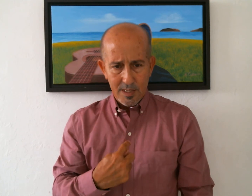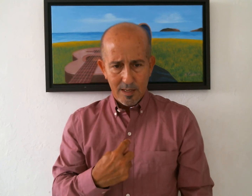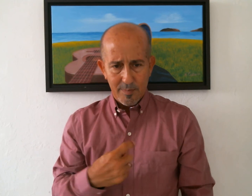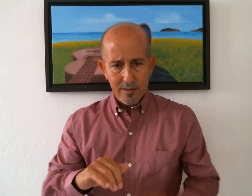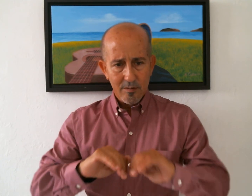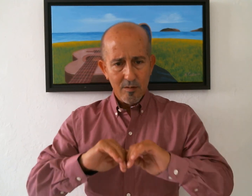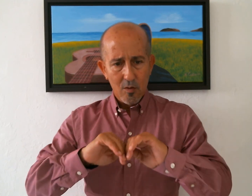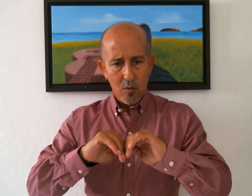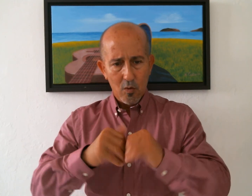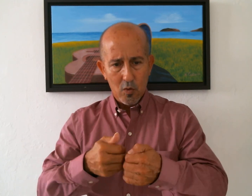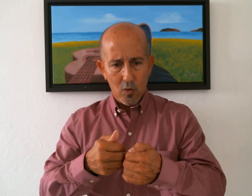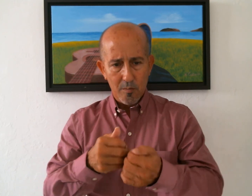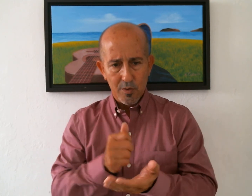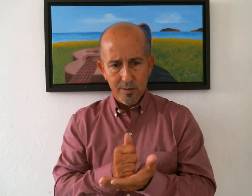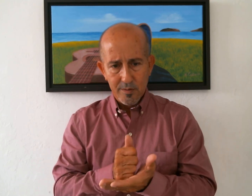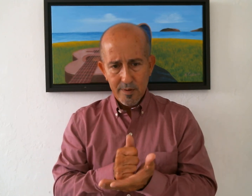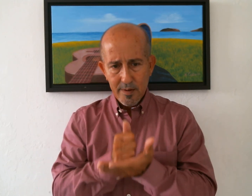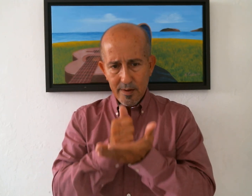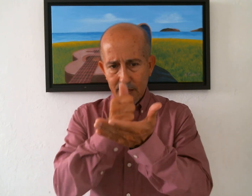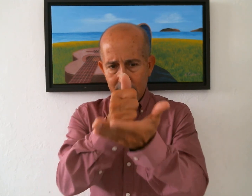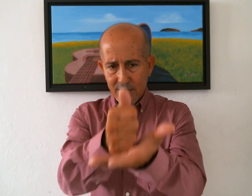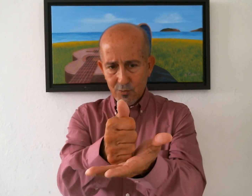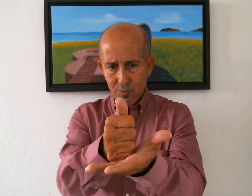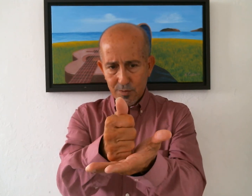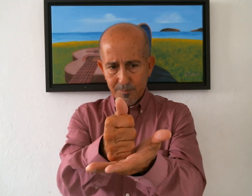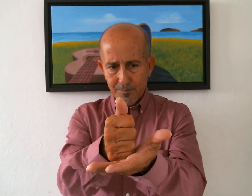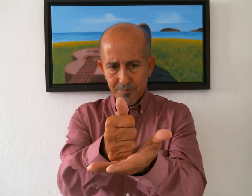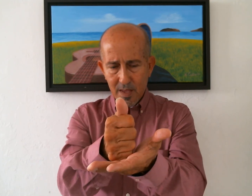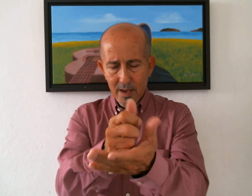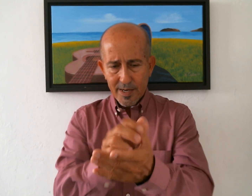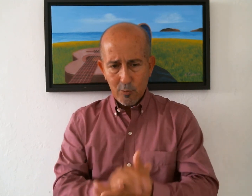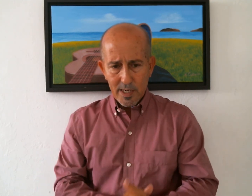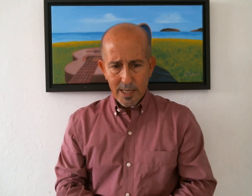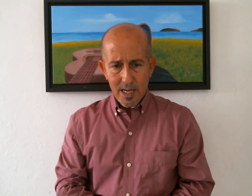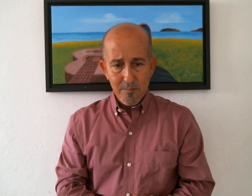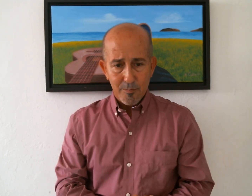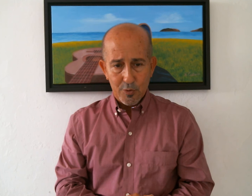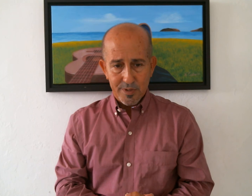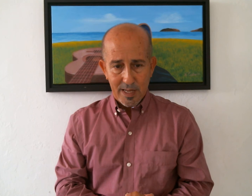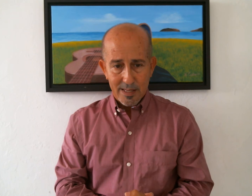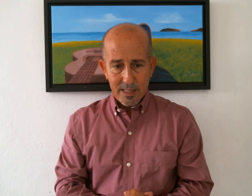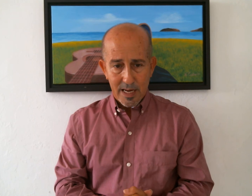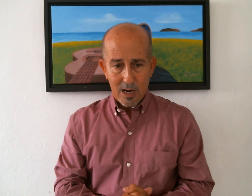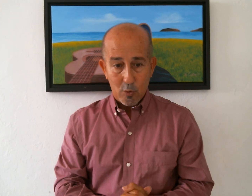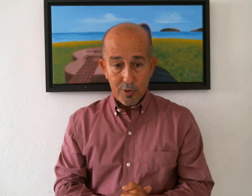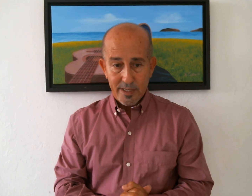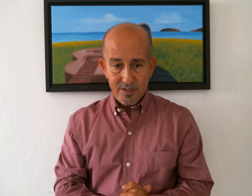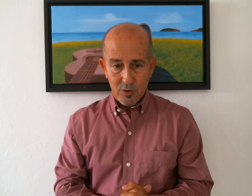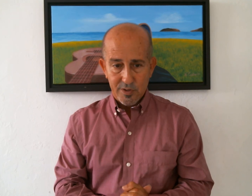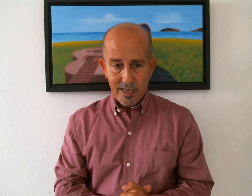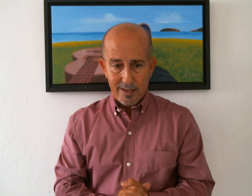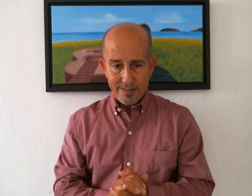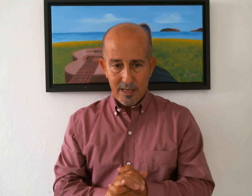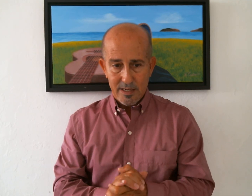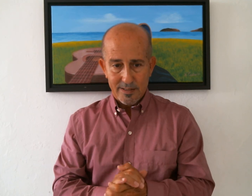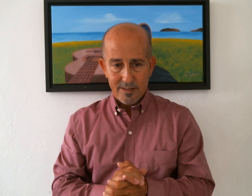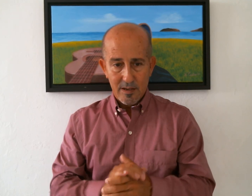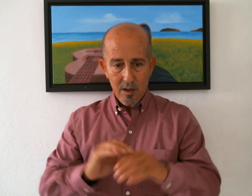Dígame cómo le ayudo. Recuerden, es importante la corrección de las señas.